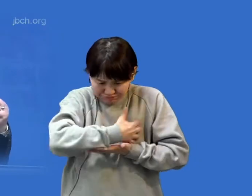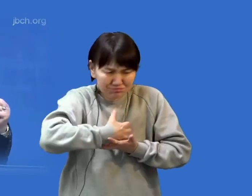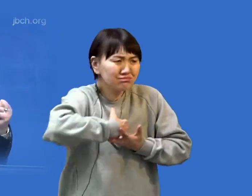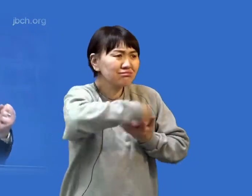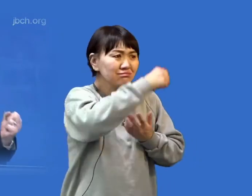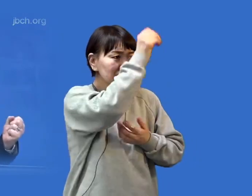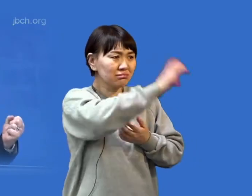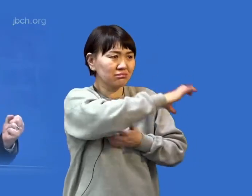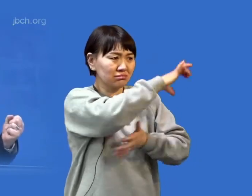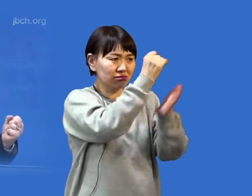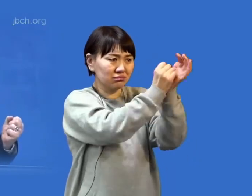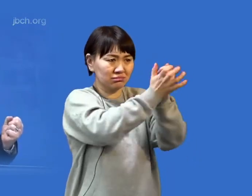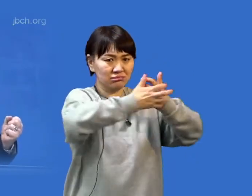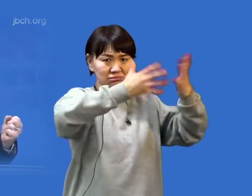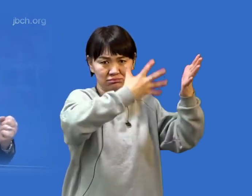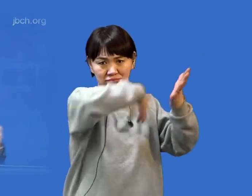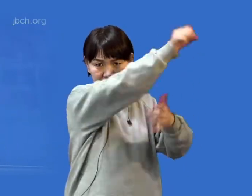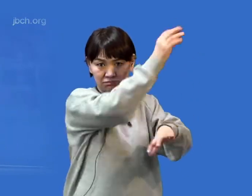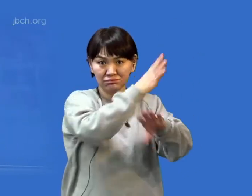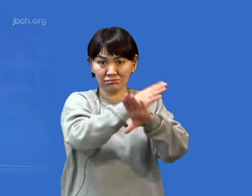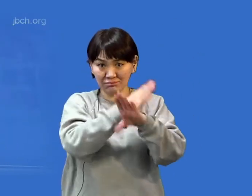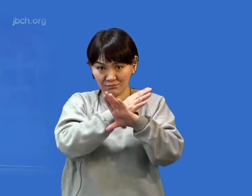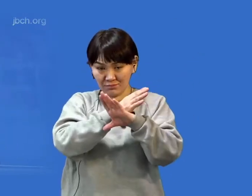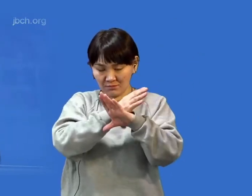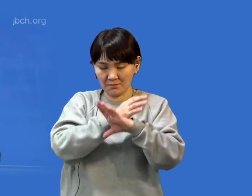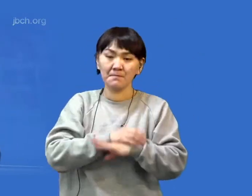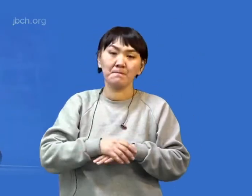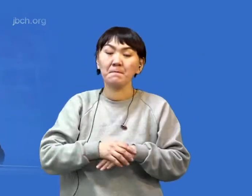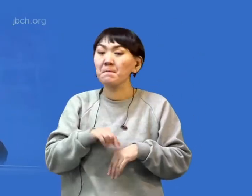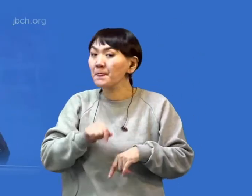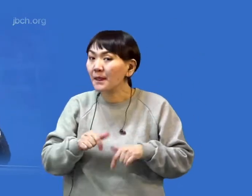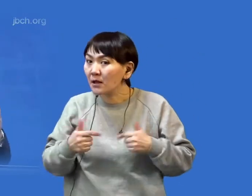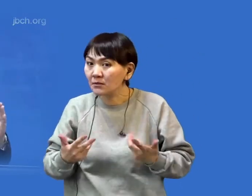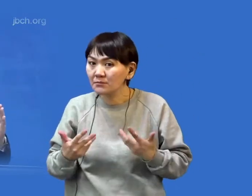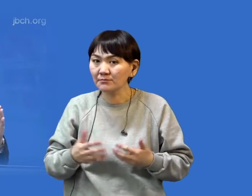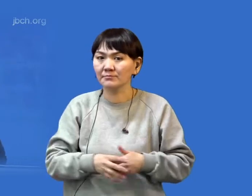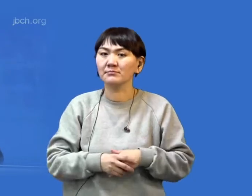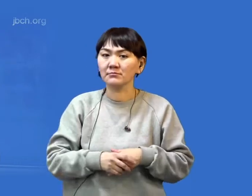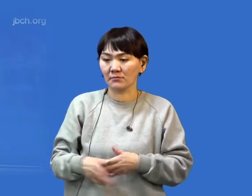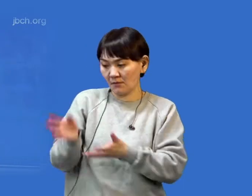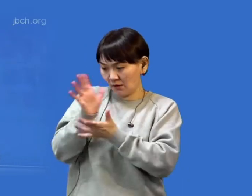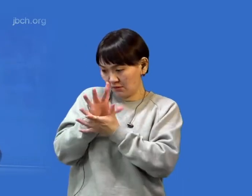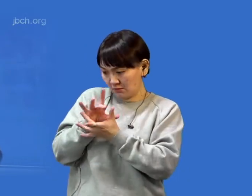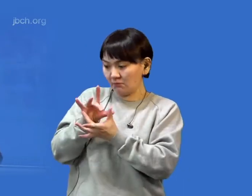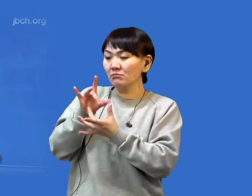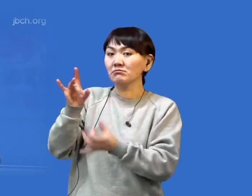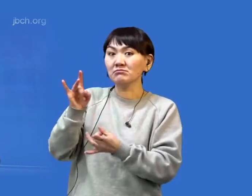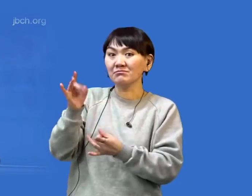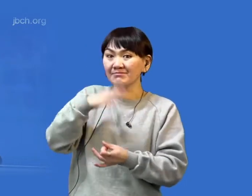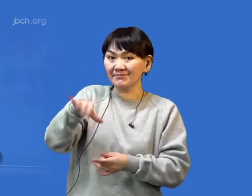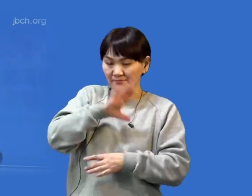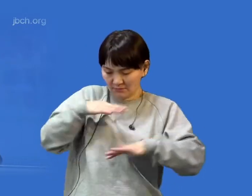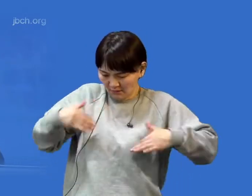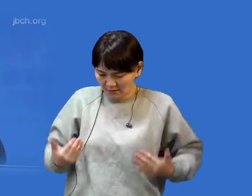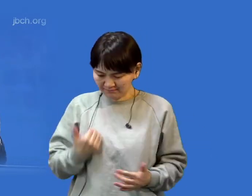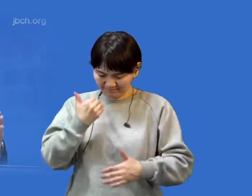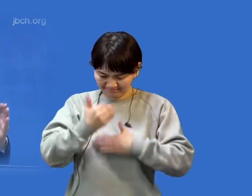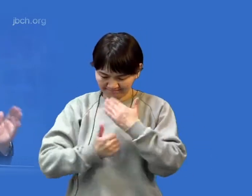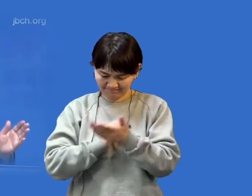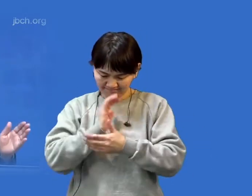махуд хүсэлд ачаалыг загалмаад дээр цовдлсон. За тэгээд ариун сүнсээр бид нэр амьдраад байх юм